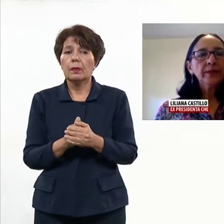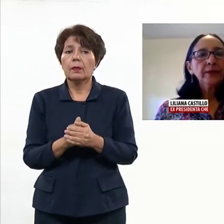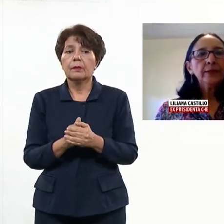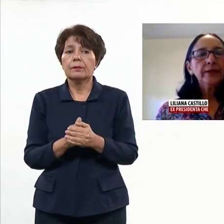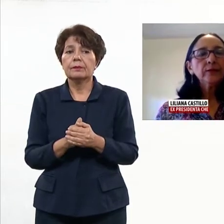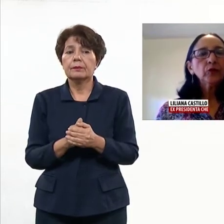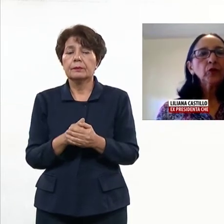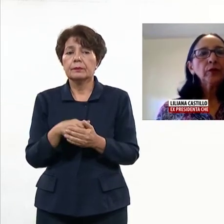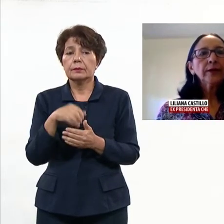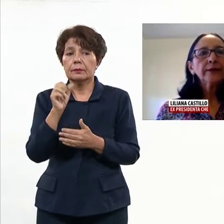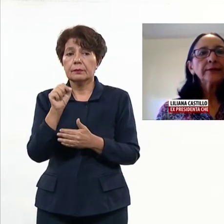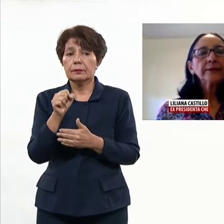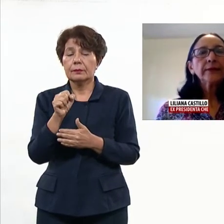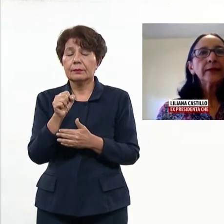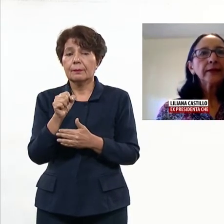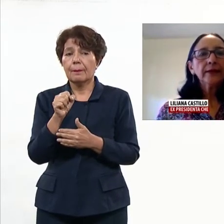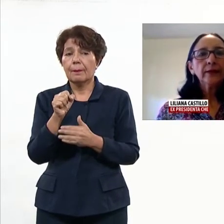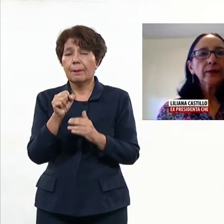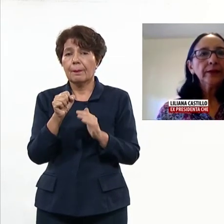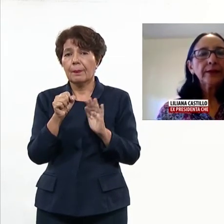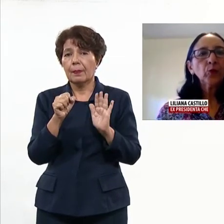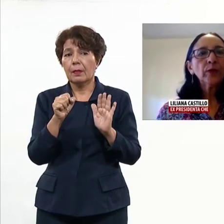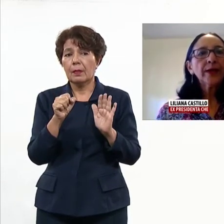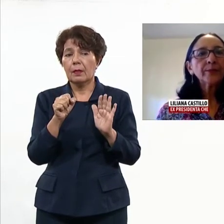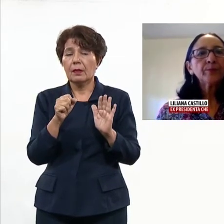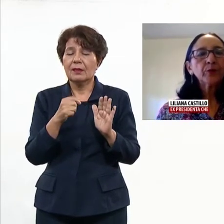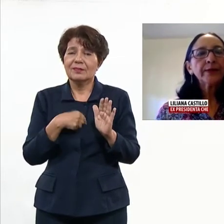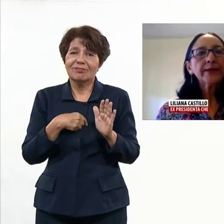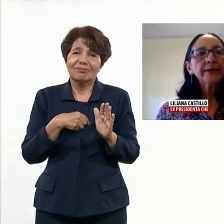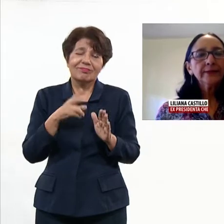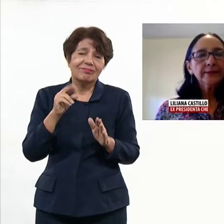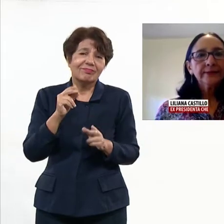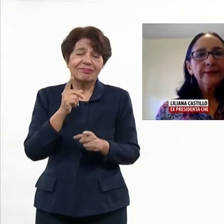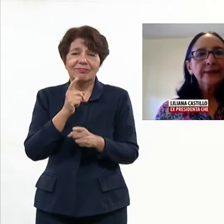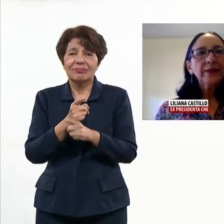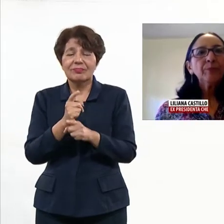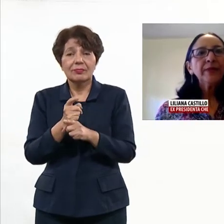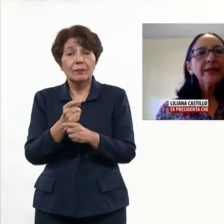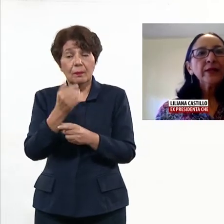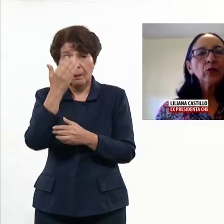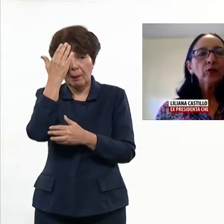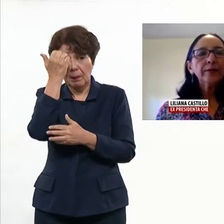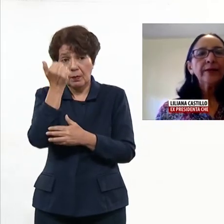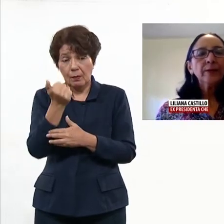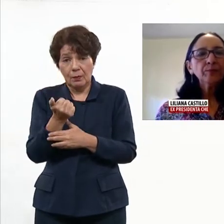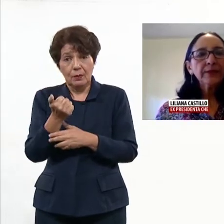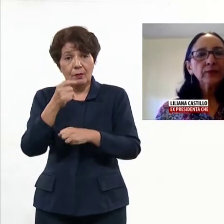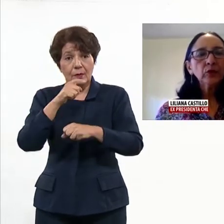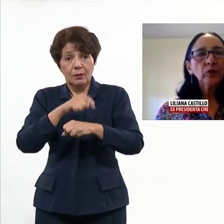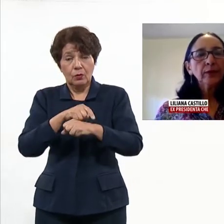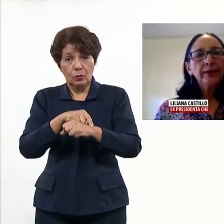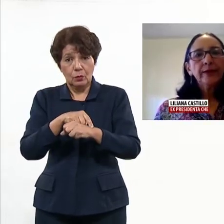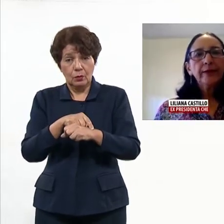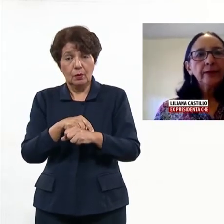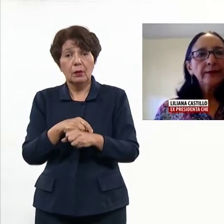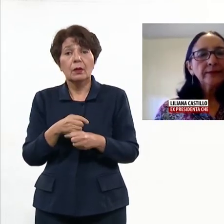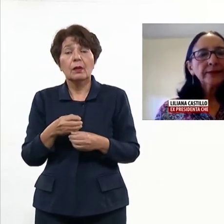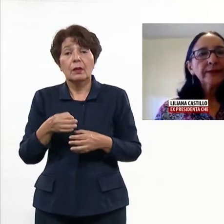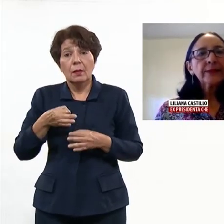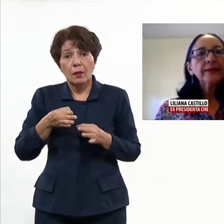y es por qué periodo de ampliación